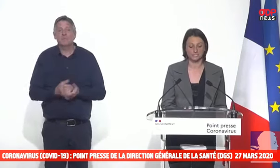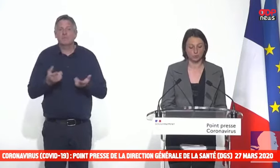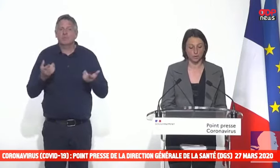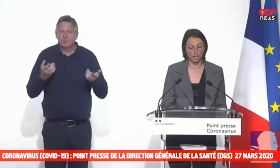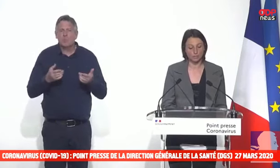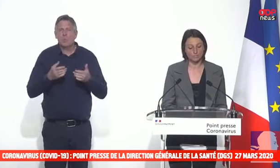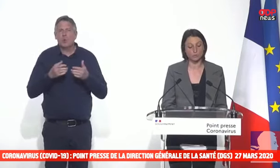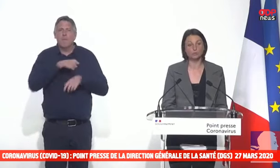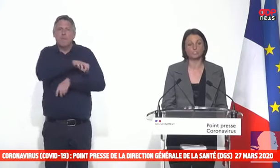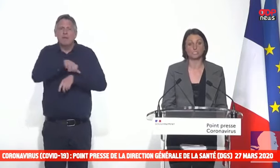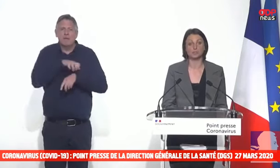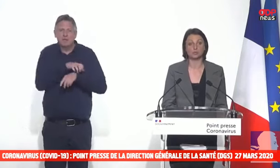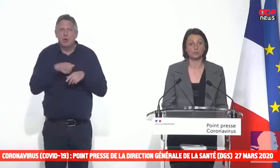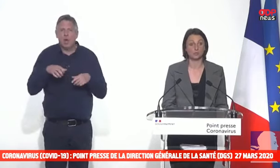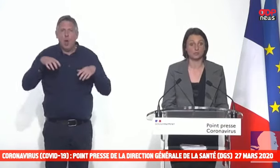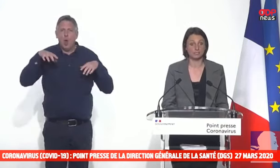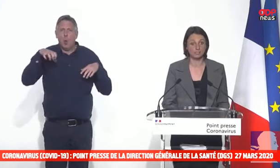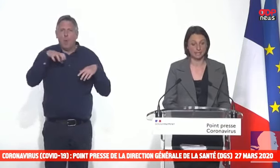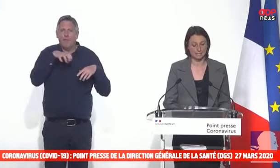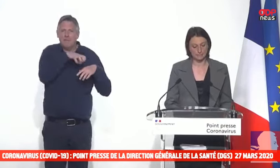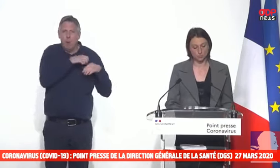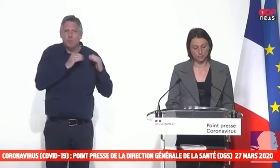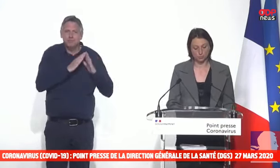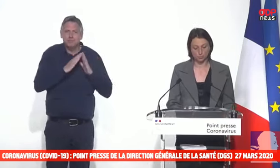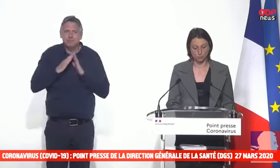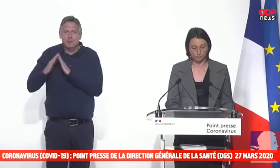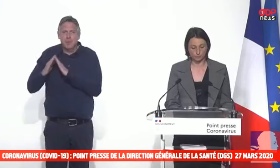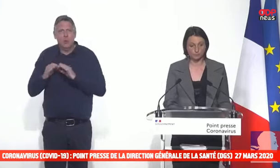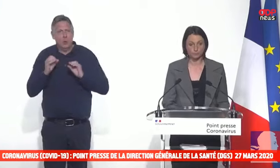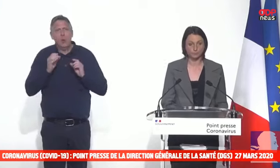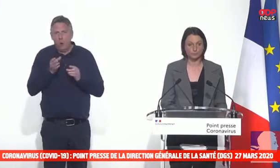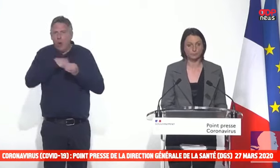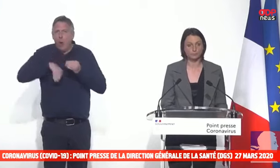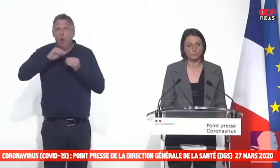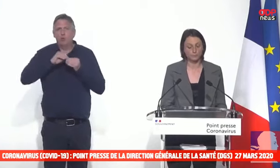niveau préfectoral et environ une soixantaine d'arrêtés municipaux.